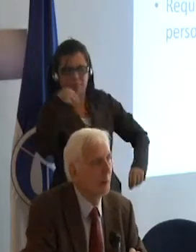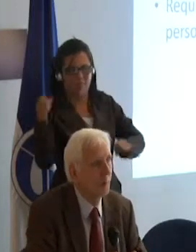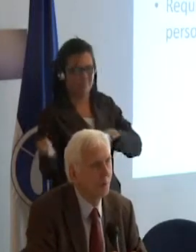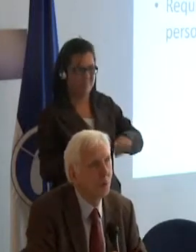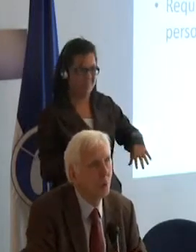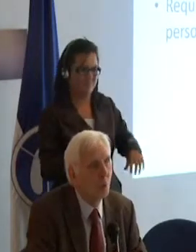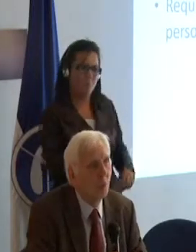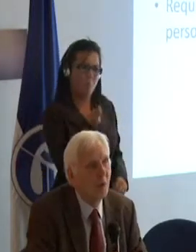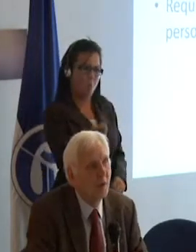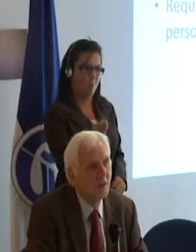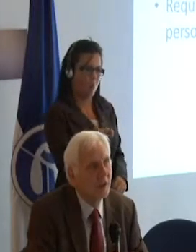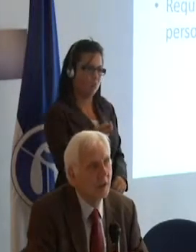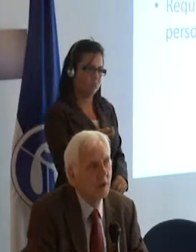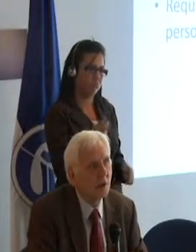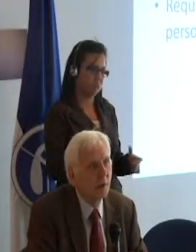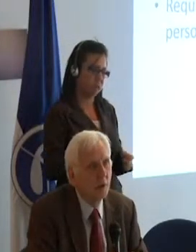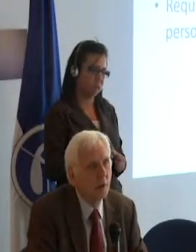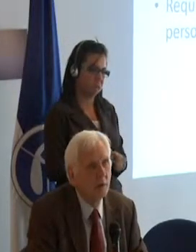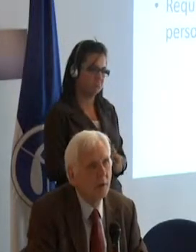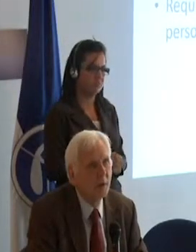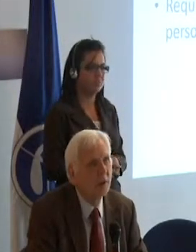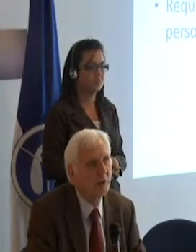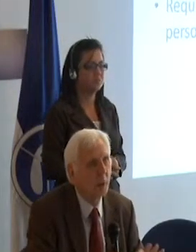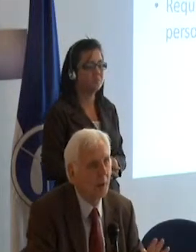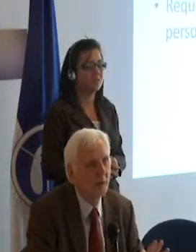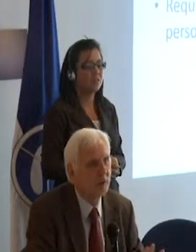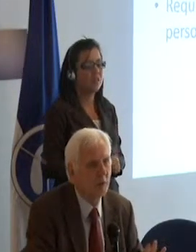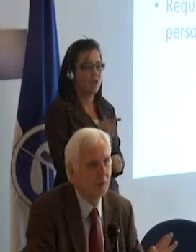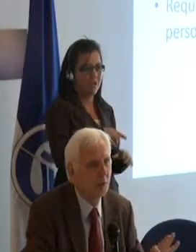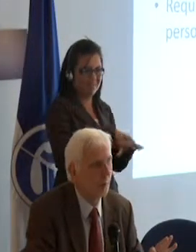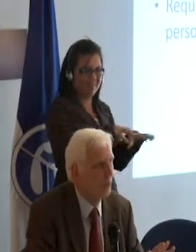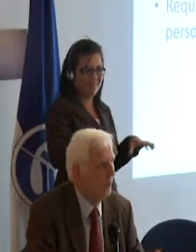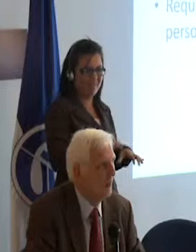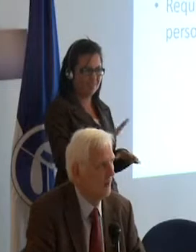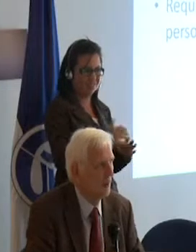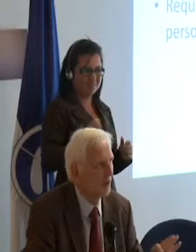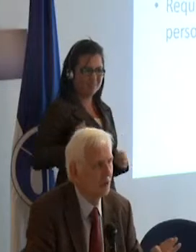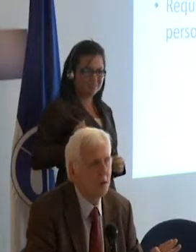actividad. Y el tipo de actividad que fue descrita por Yves Clos